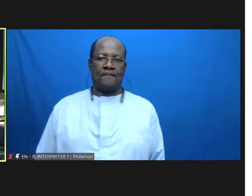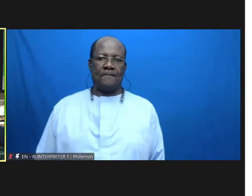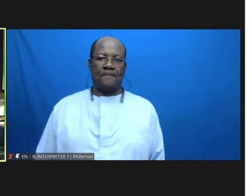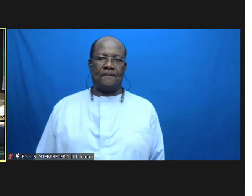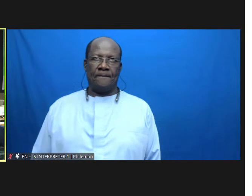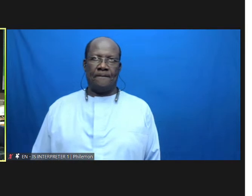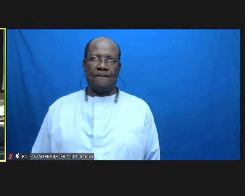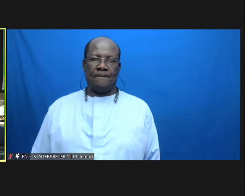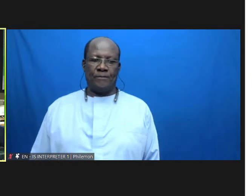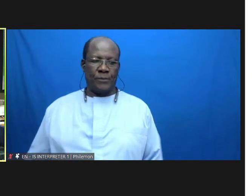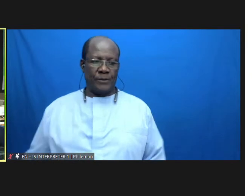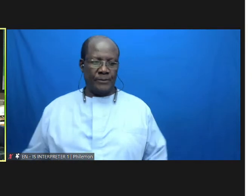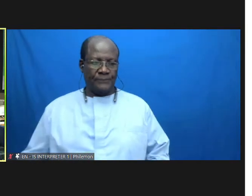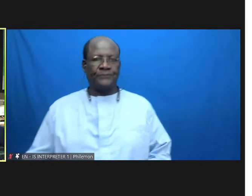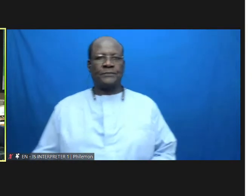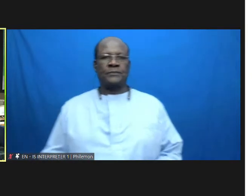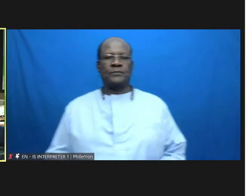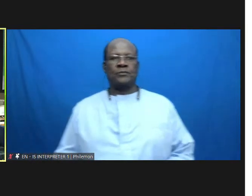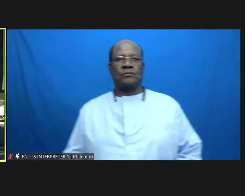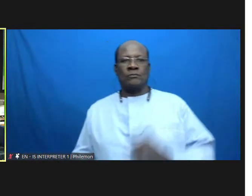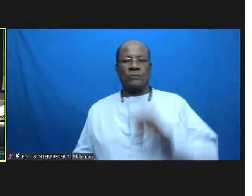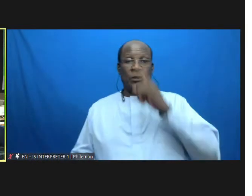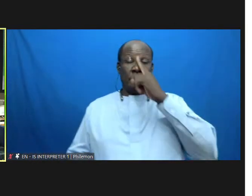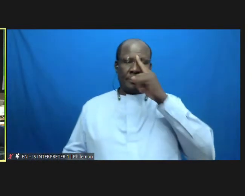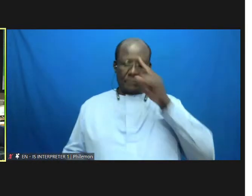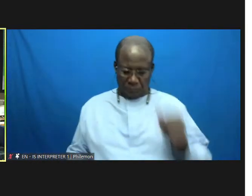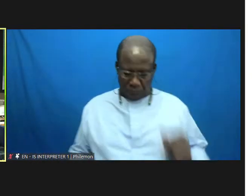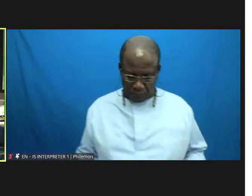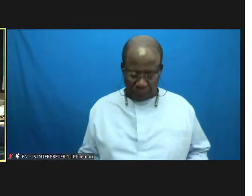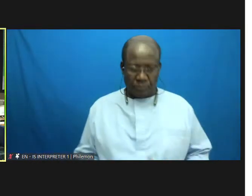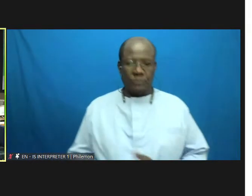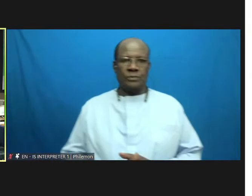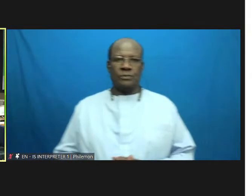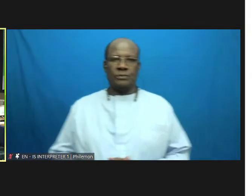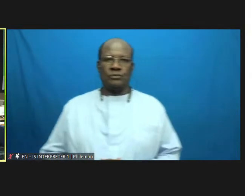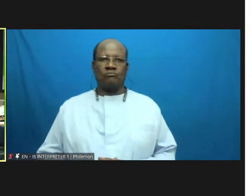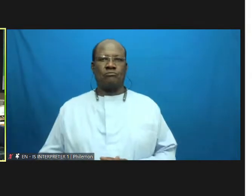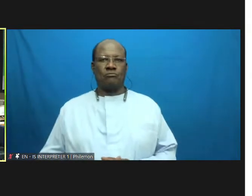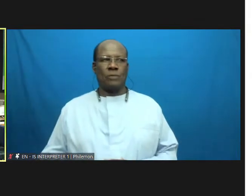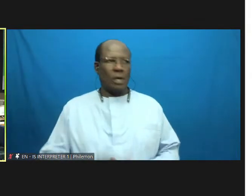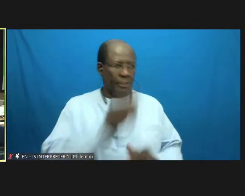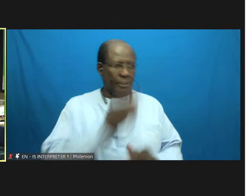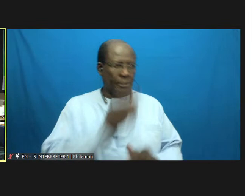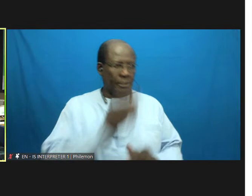Excellences, Mesdames et Messieurs, nous allons démarrer.